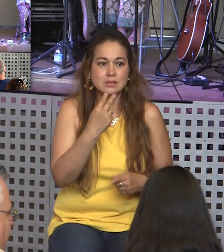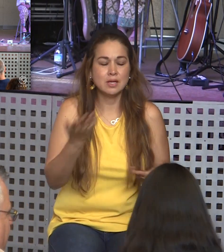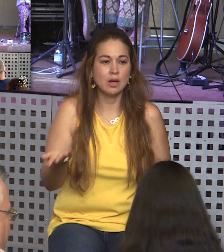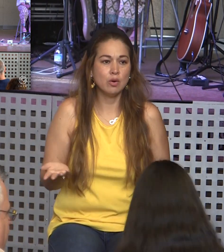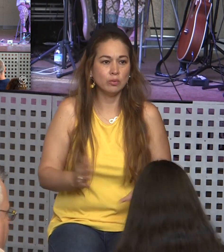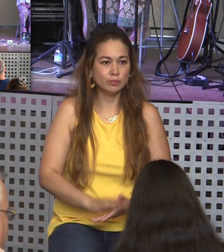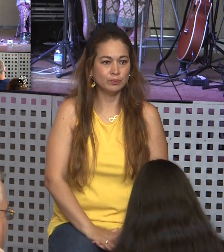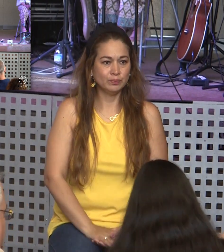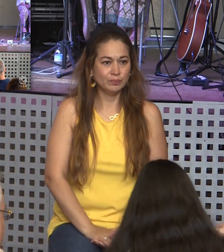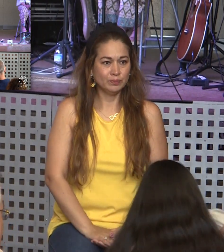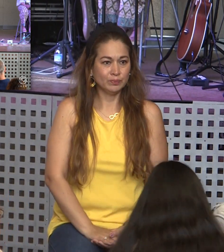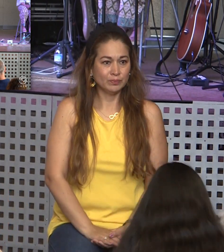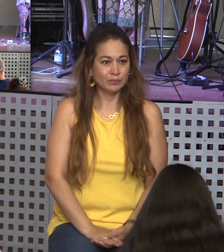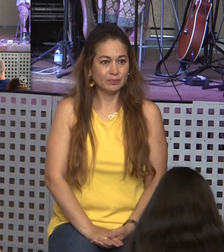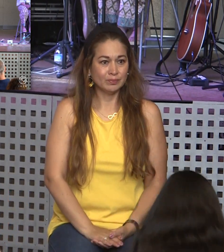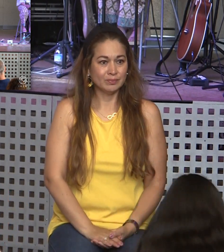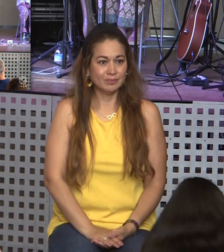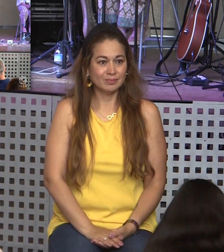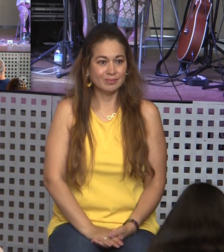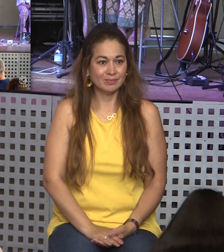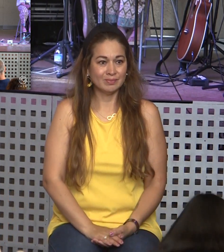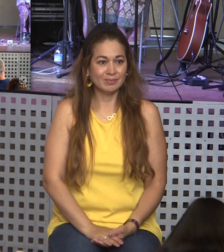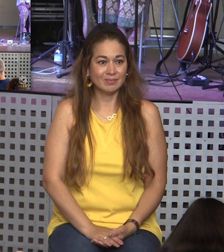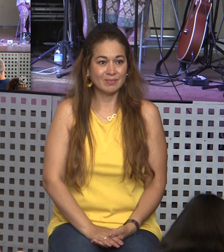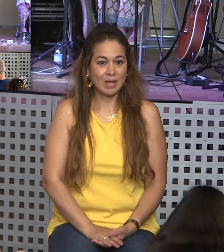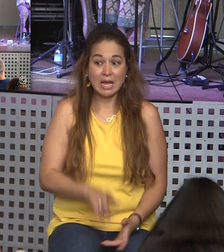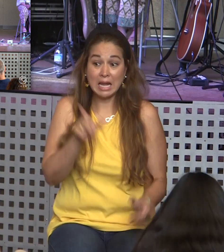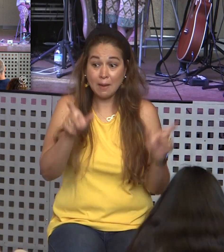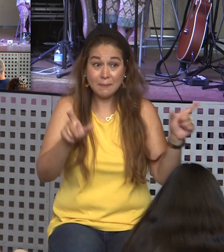Pablo, con los ojos cerrados,